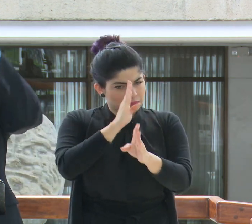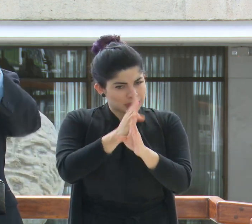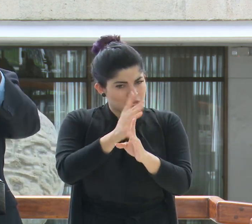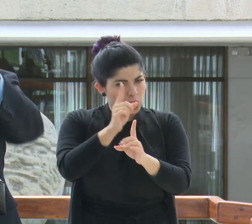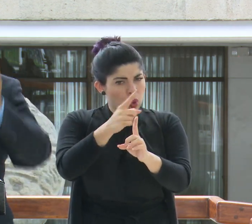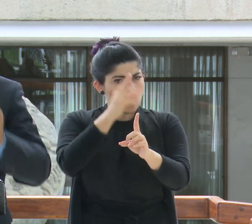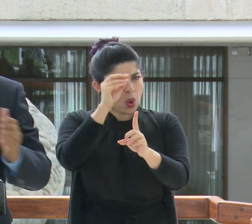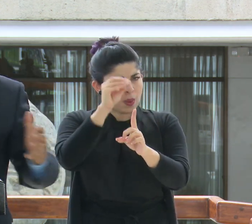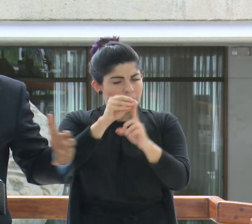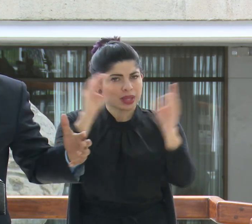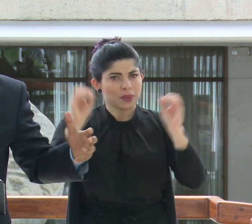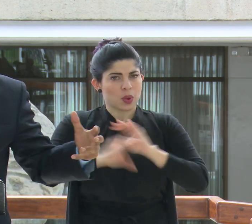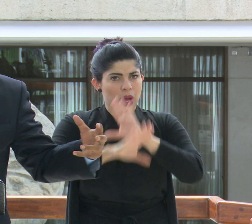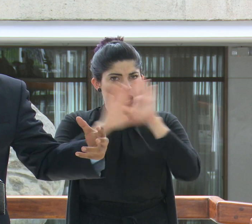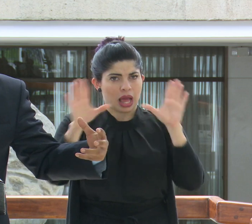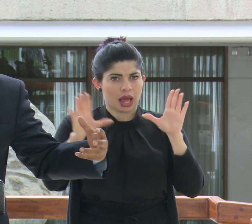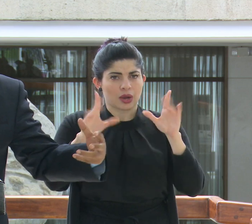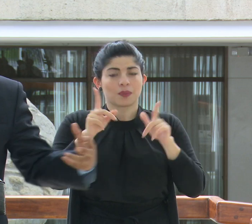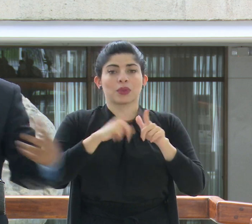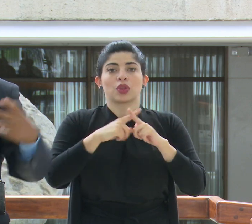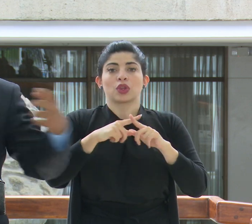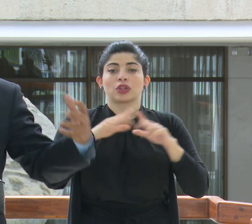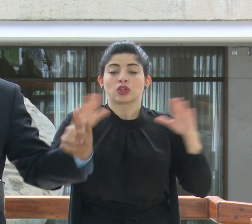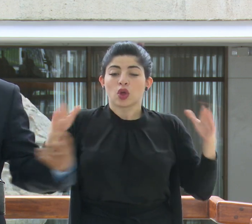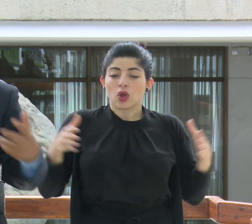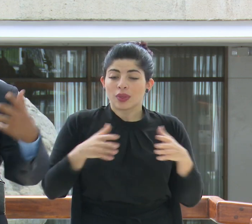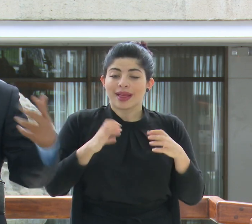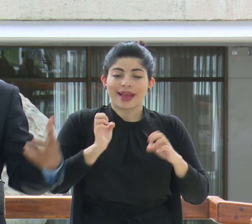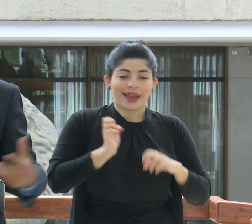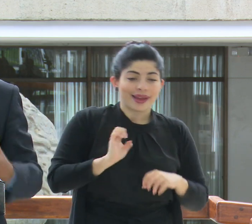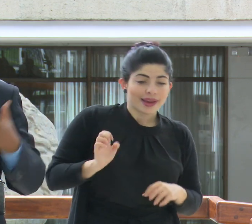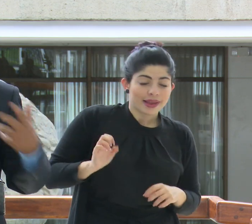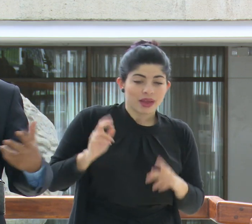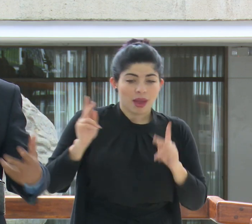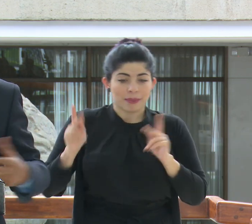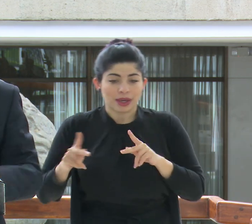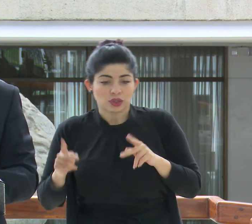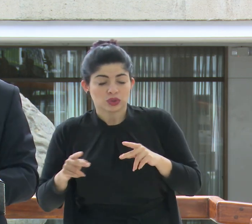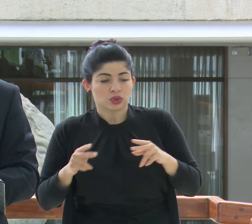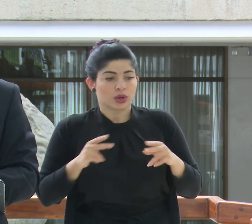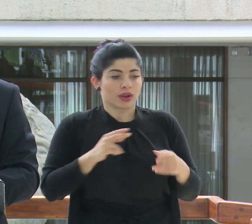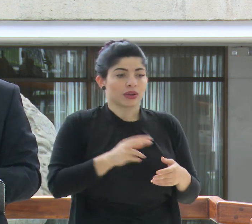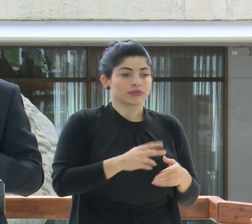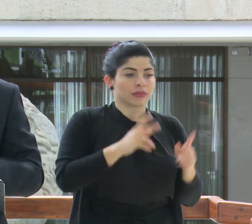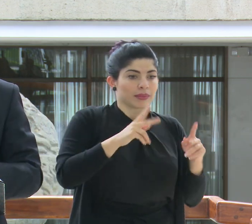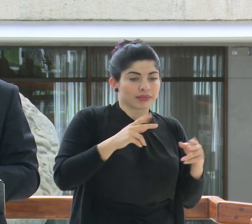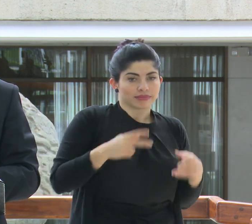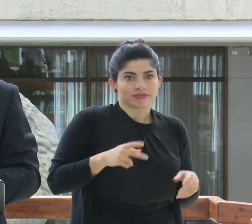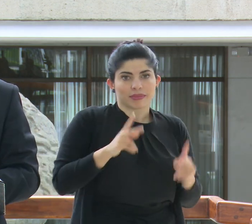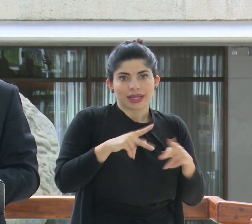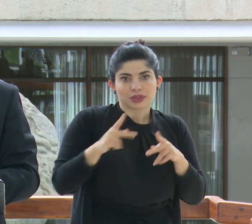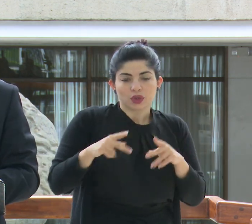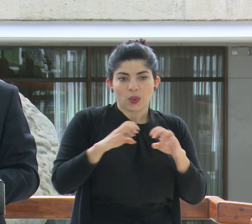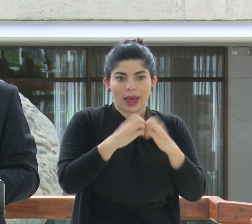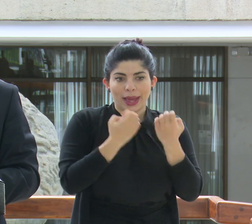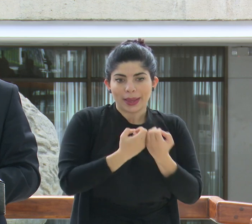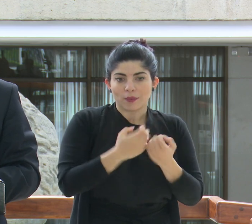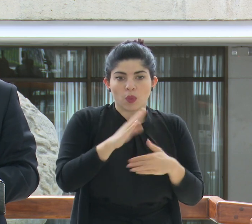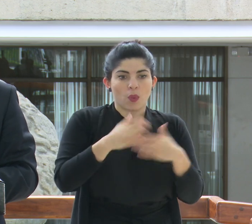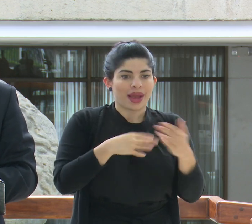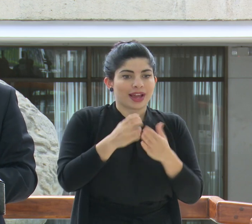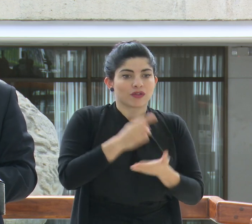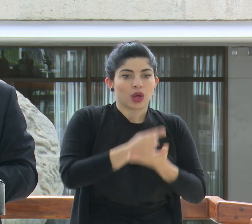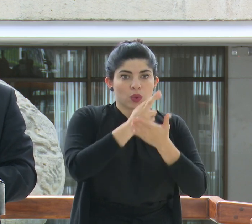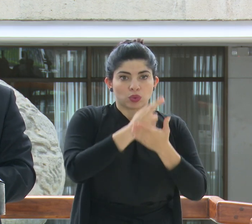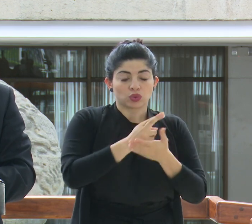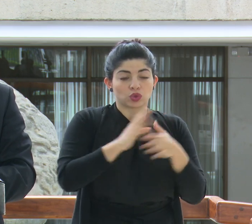propósito claro, y entonces las energías, los recursos institucionales, humanos, de que dispone el Ministerio de la Presidencia,